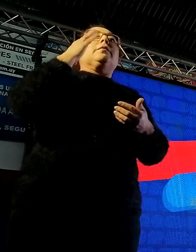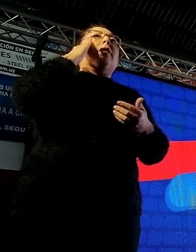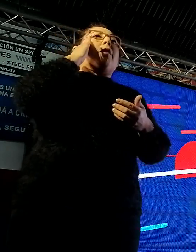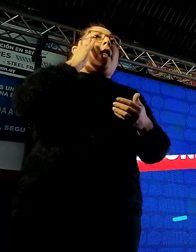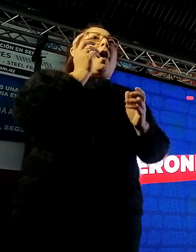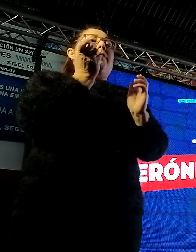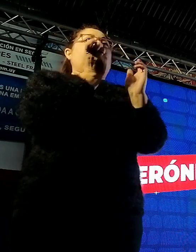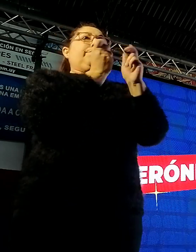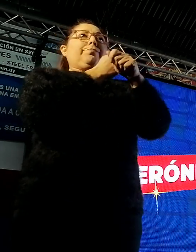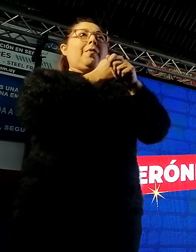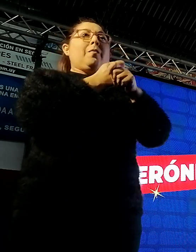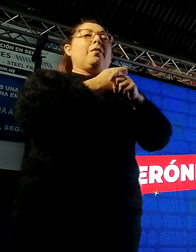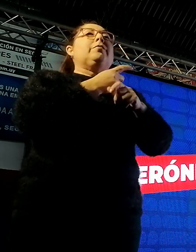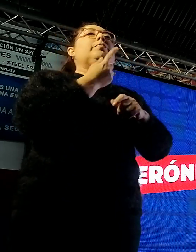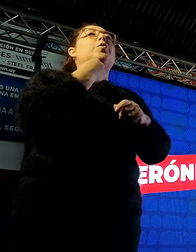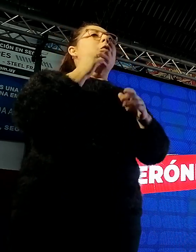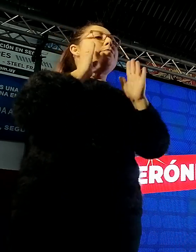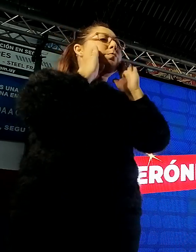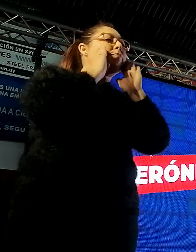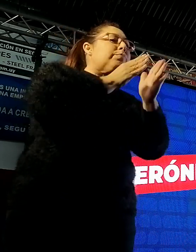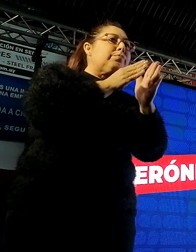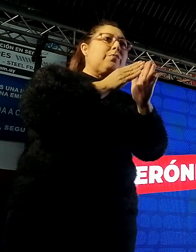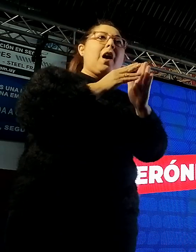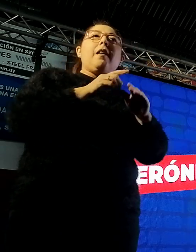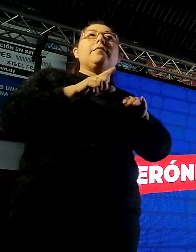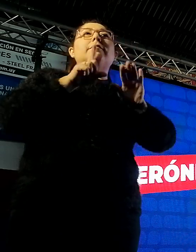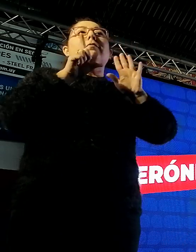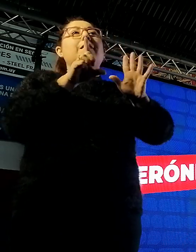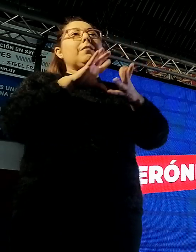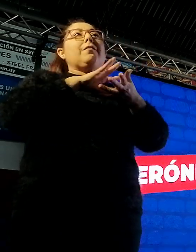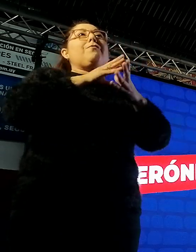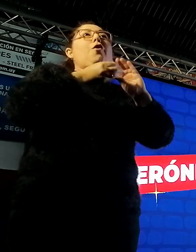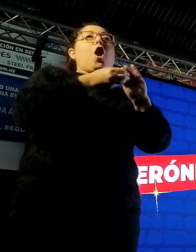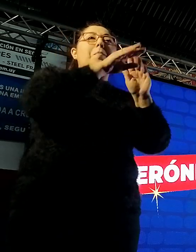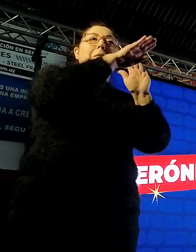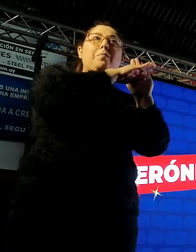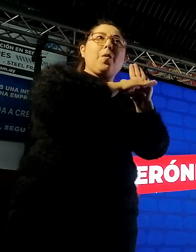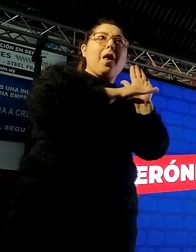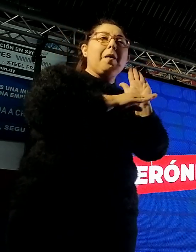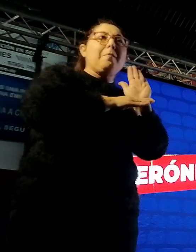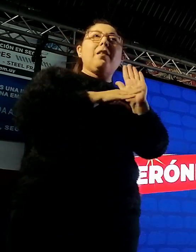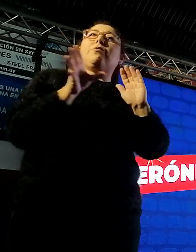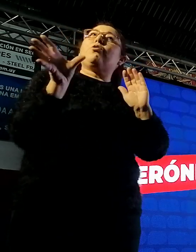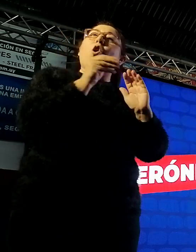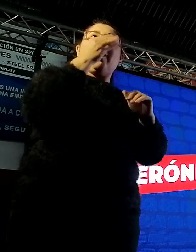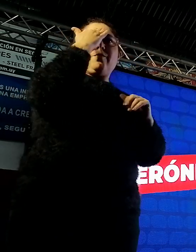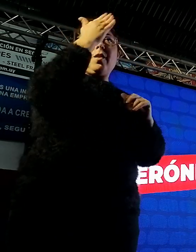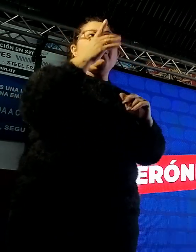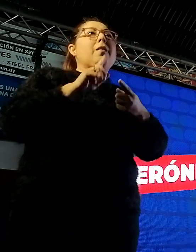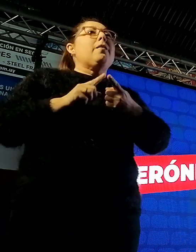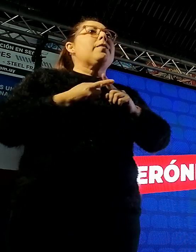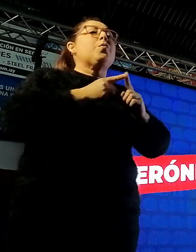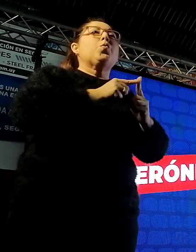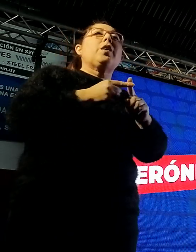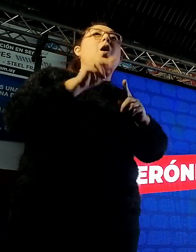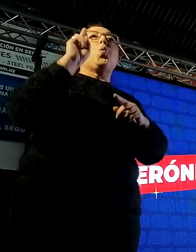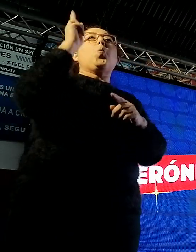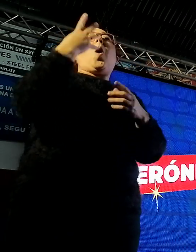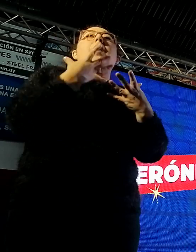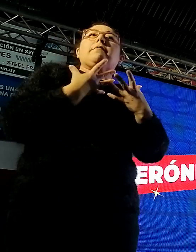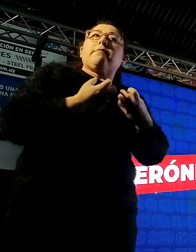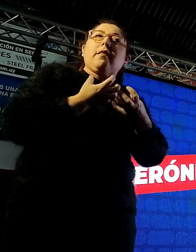transformador Concentrados en los 7 ejes que nos plantea el programa las y los Frente Amplistas vamos a discutir el Uruguay que